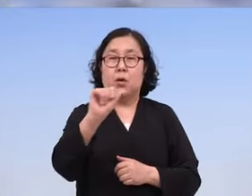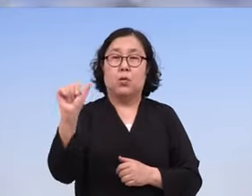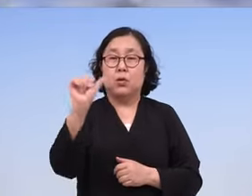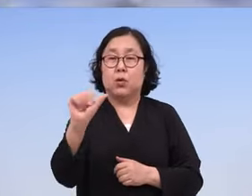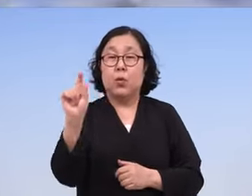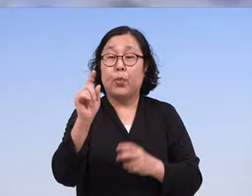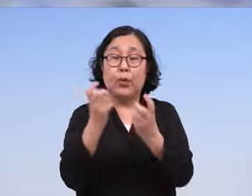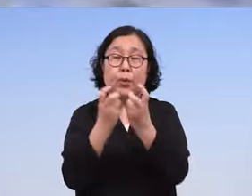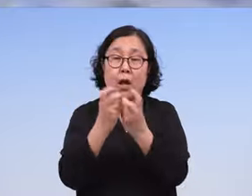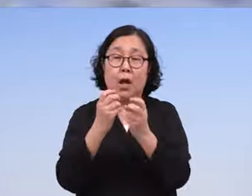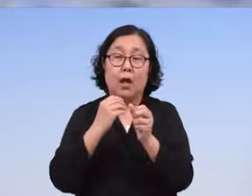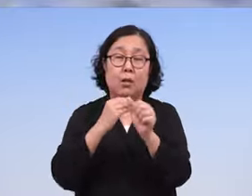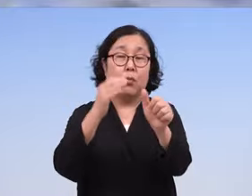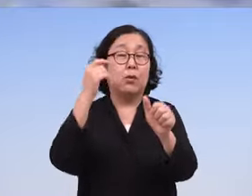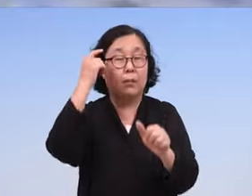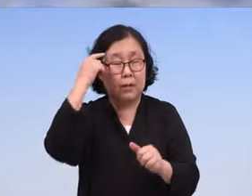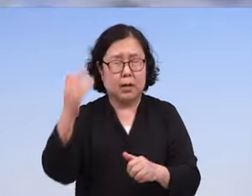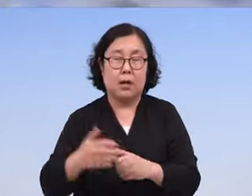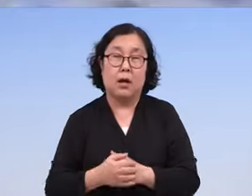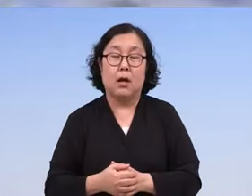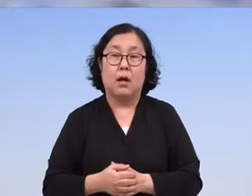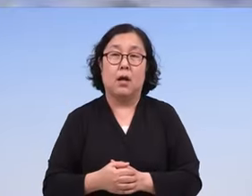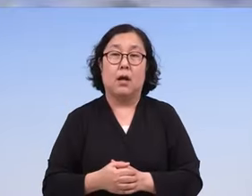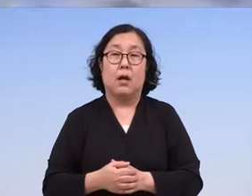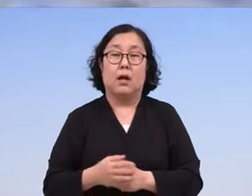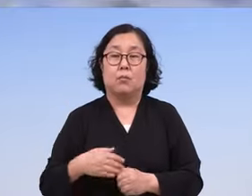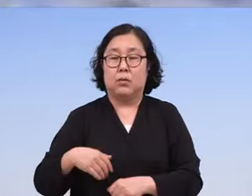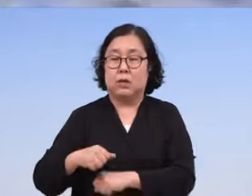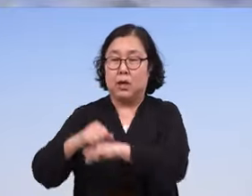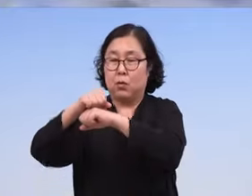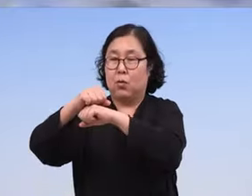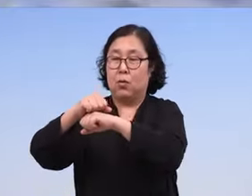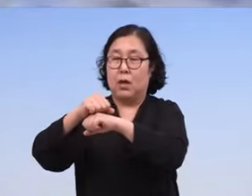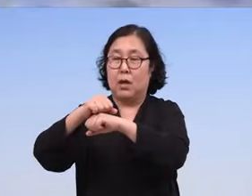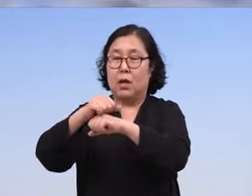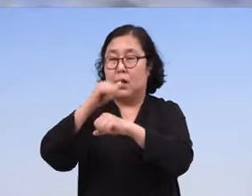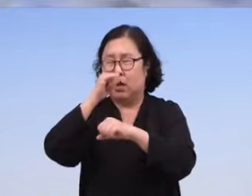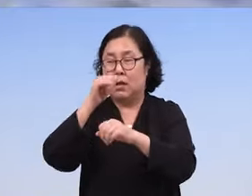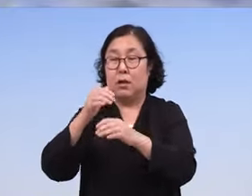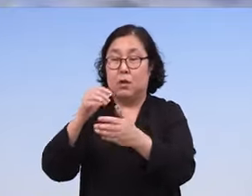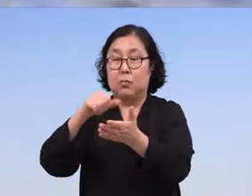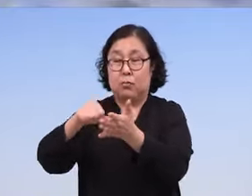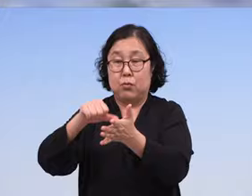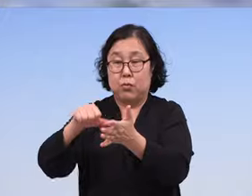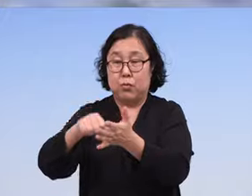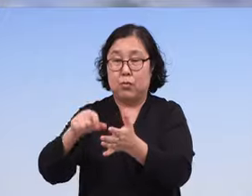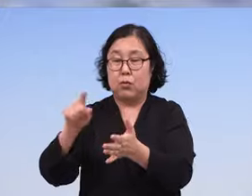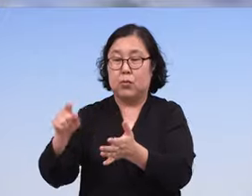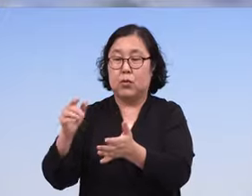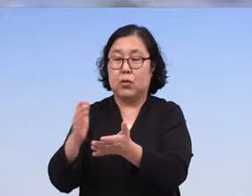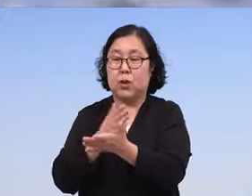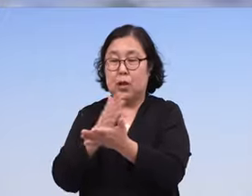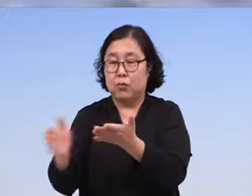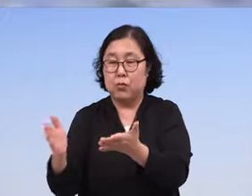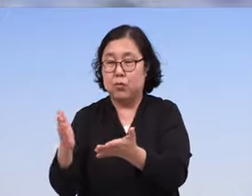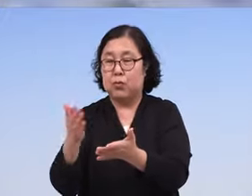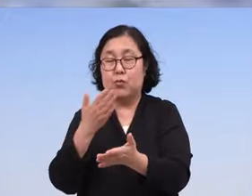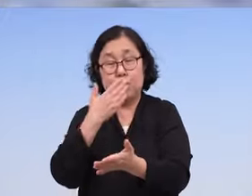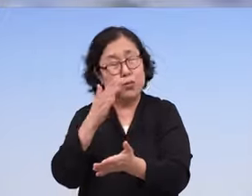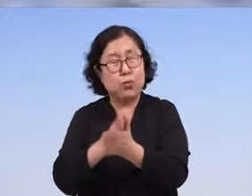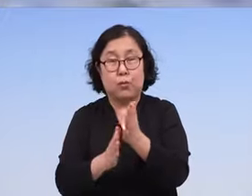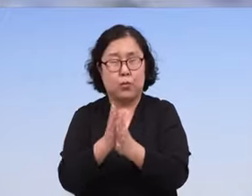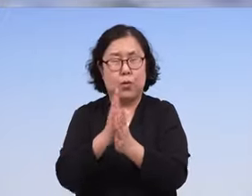10,000명에서 15,000명은 무슨 수로 내보냅니까? 이거 뭐 창고에 들어있는 물건이라서 뭐 요거는 저 집에 요거는 이 집에